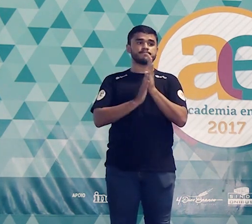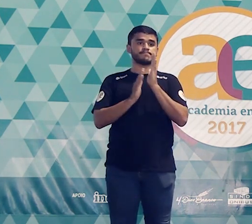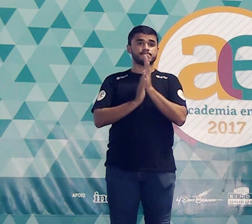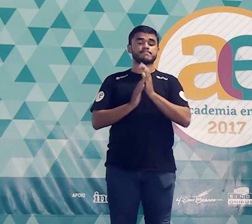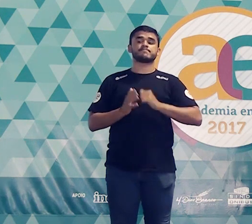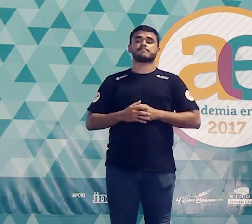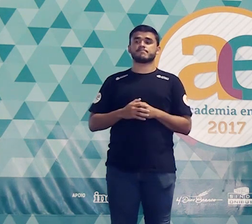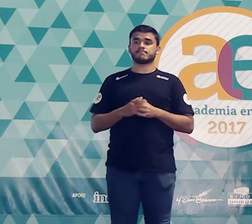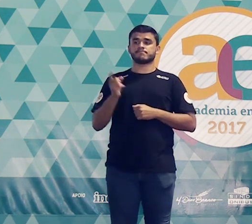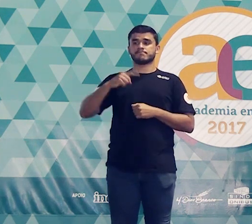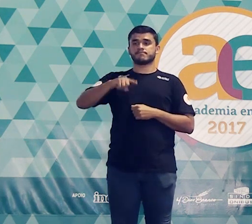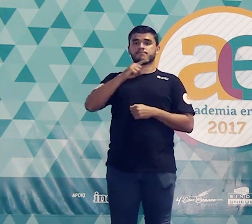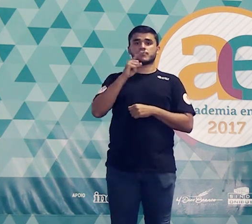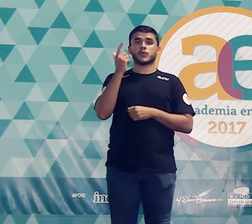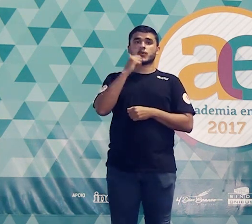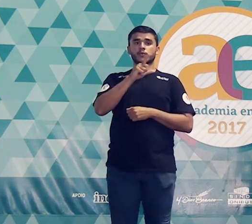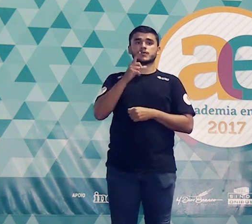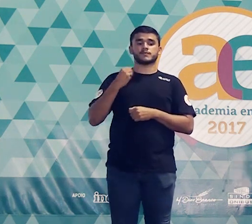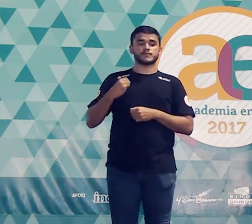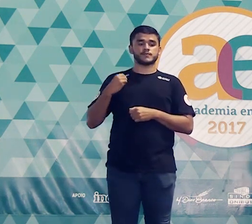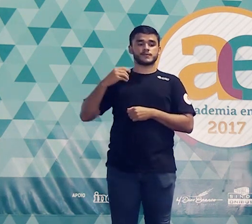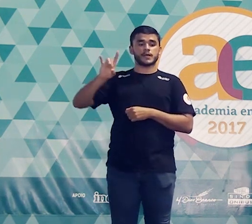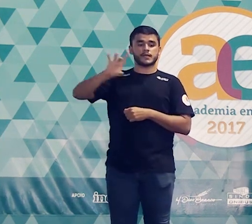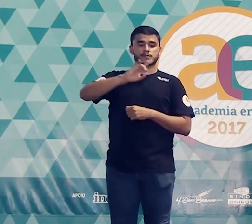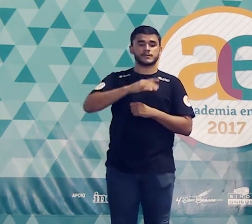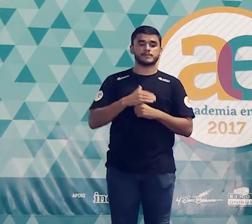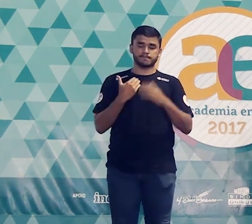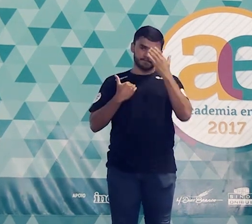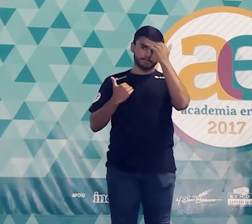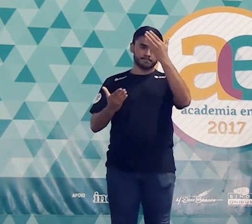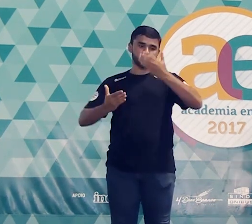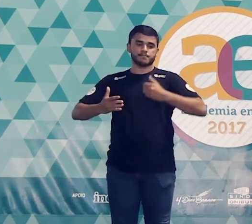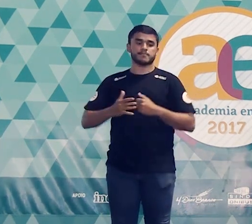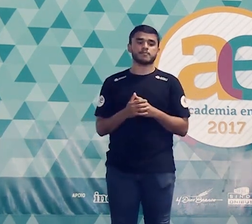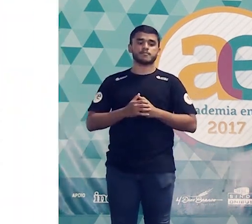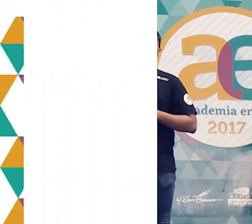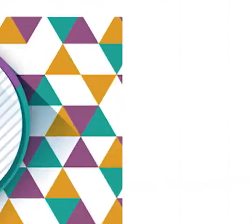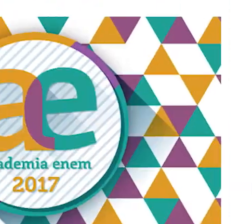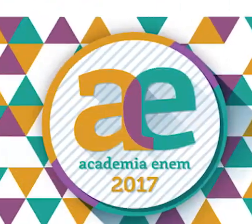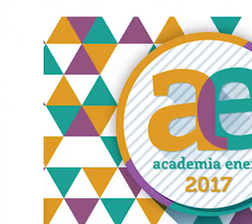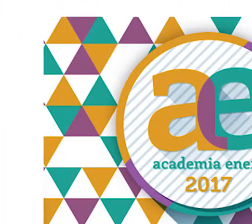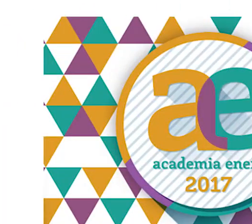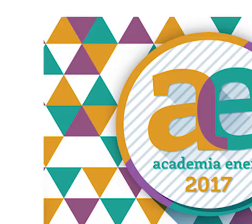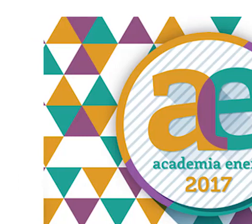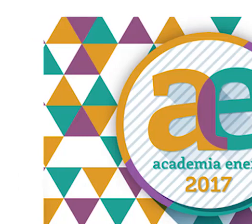seja uma festa maravilhosa a todos vocês, viu? Grande obrigado. Obrigado a todos.